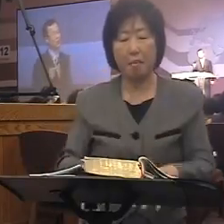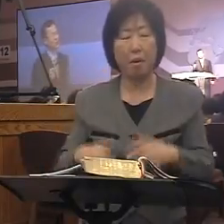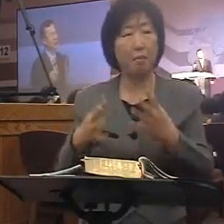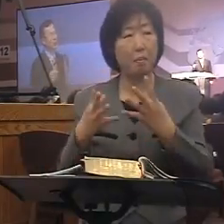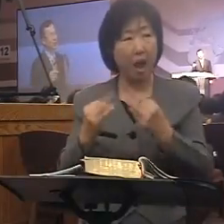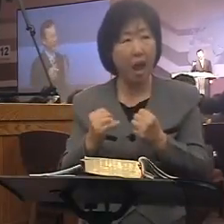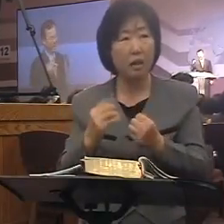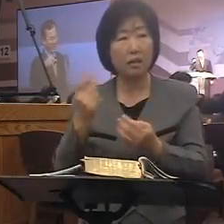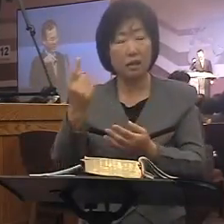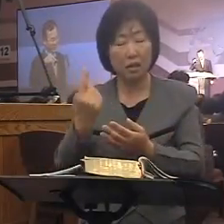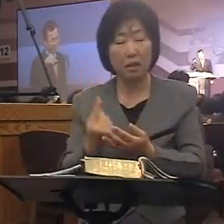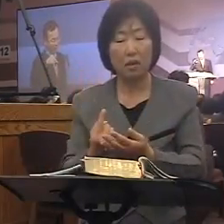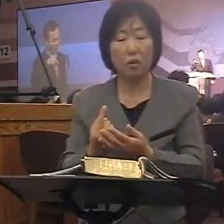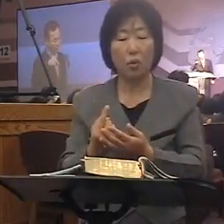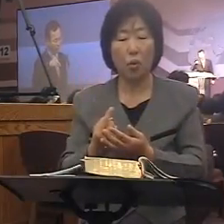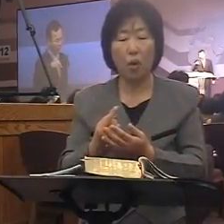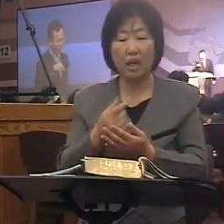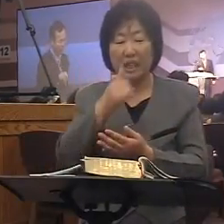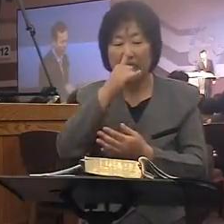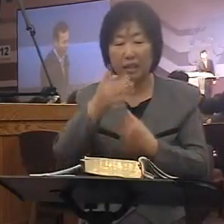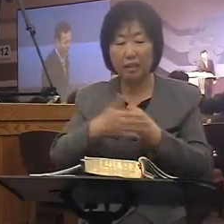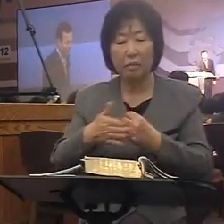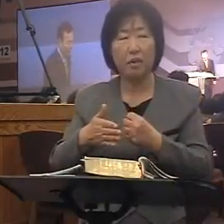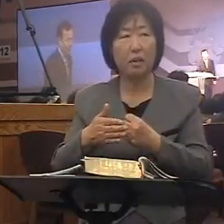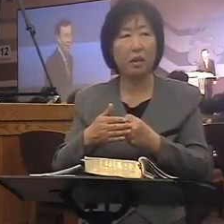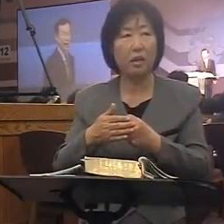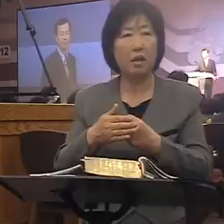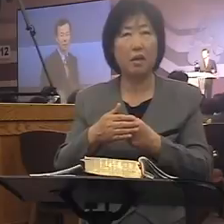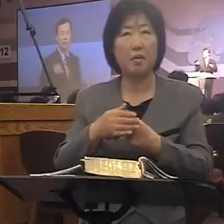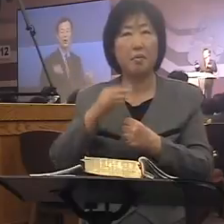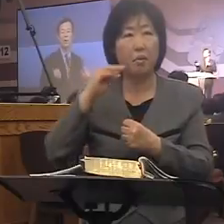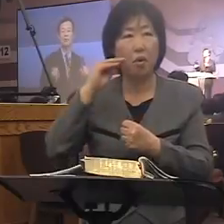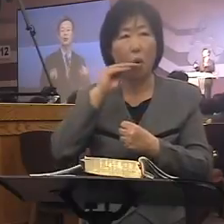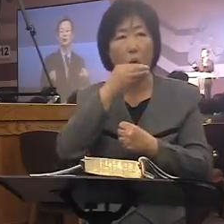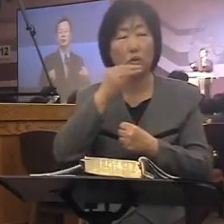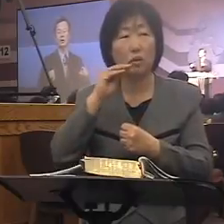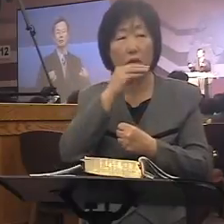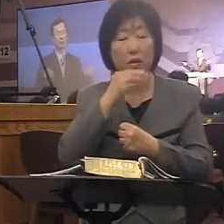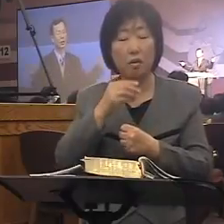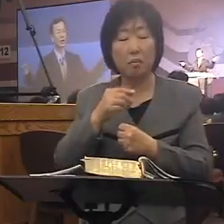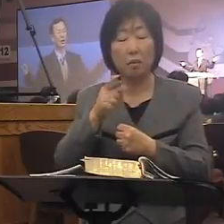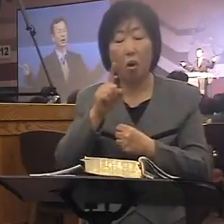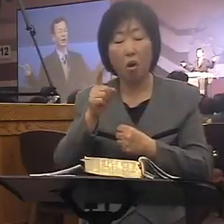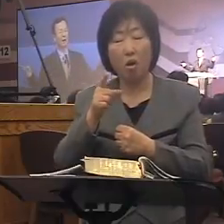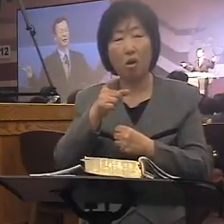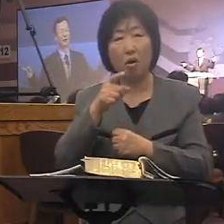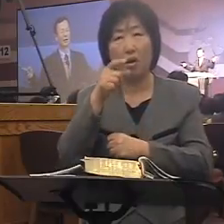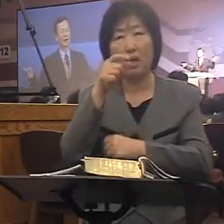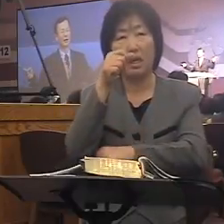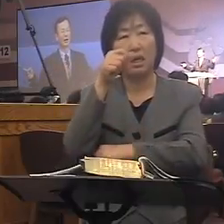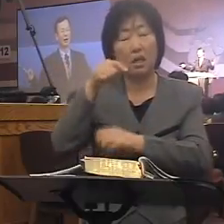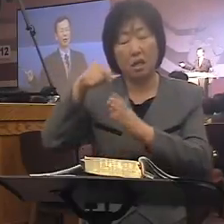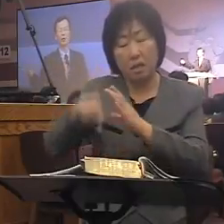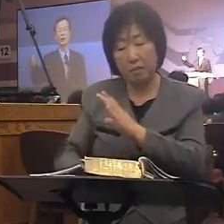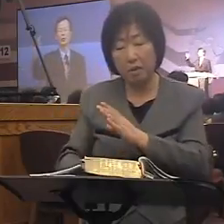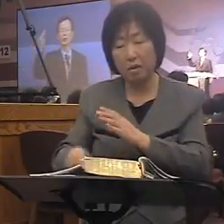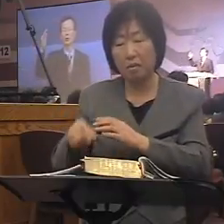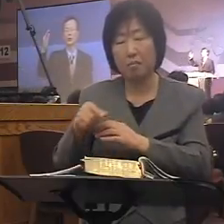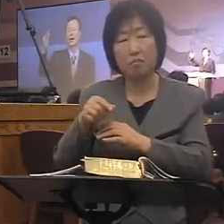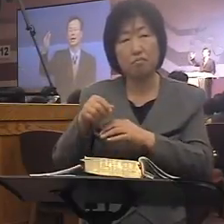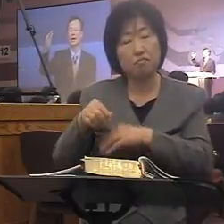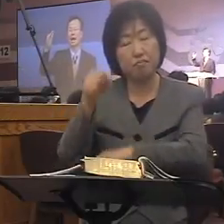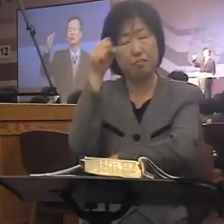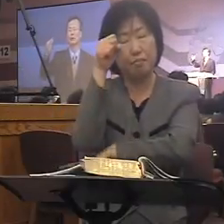이제 옥수수와 콩이 깊이 뿌리를 못 내렸다는 것과 마찬가지. 깊이 내릴 필요가 없으니까 물이 많으니까 어느